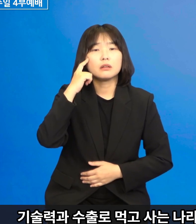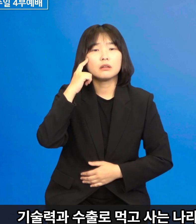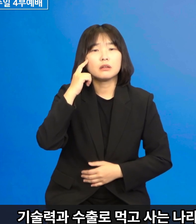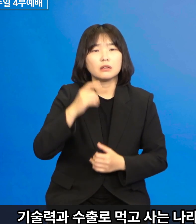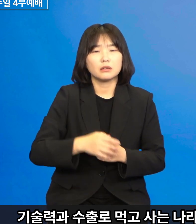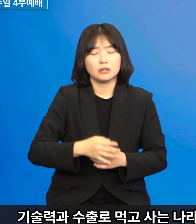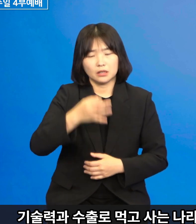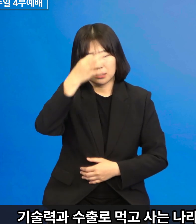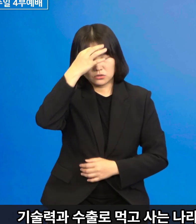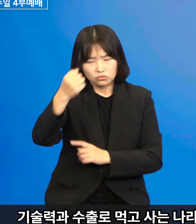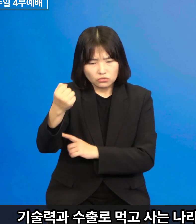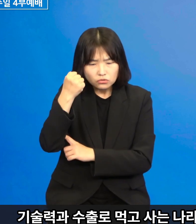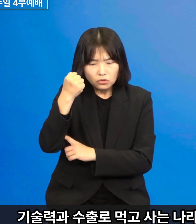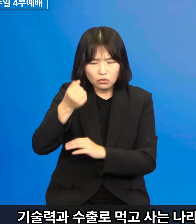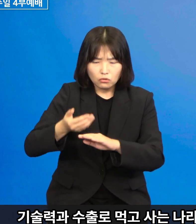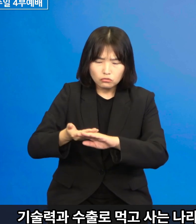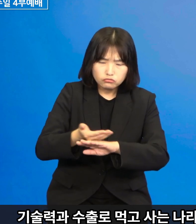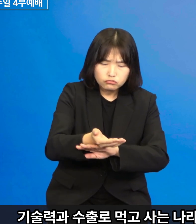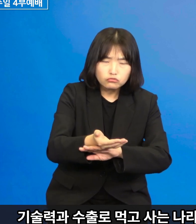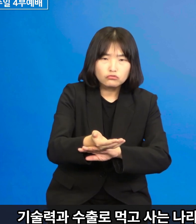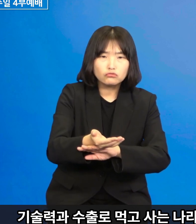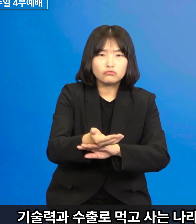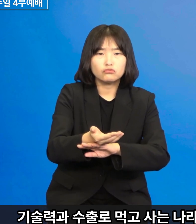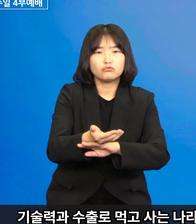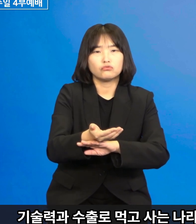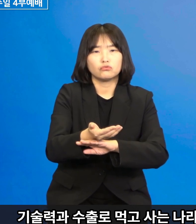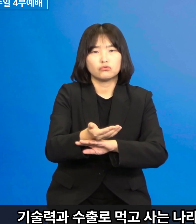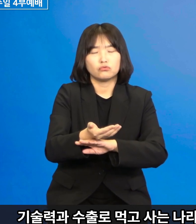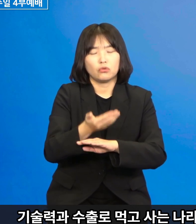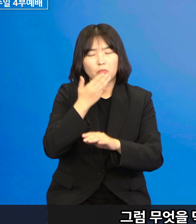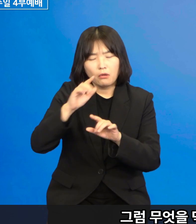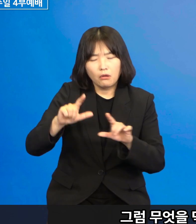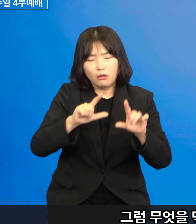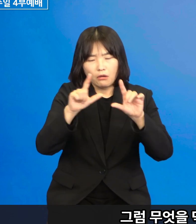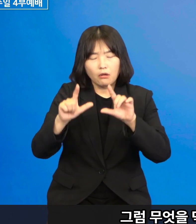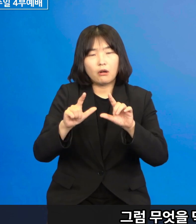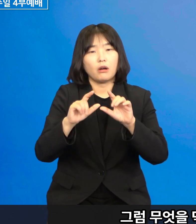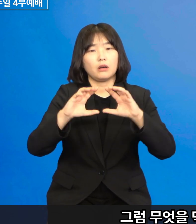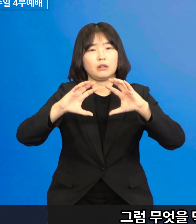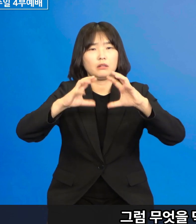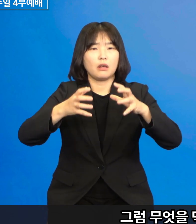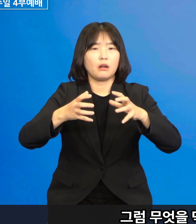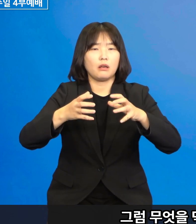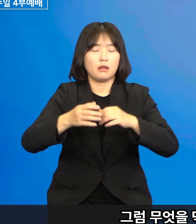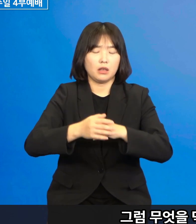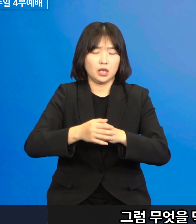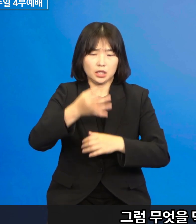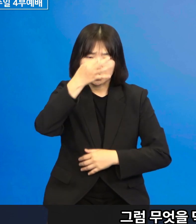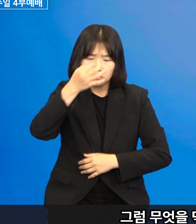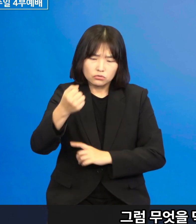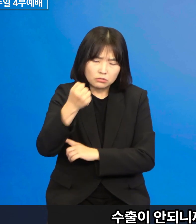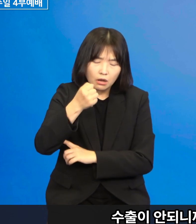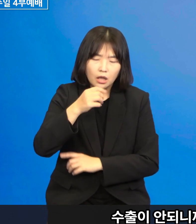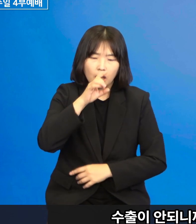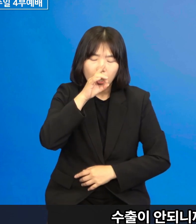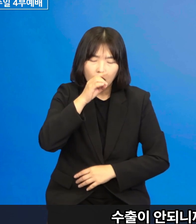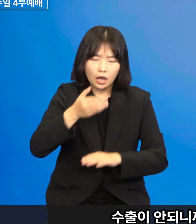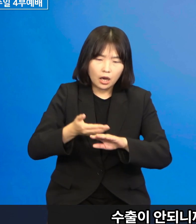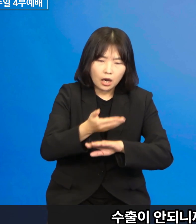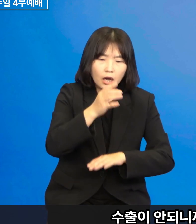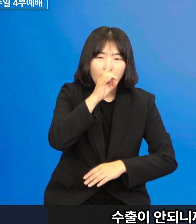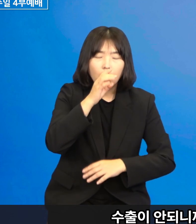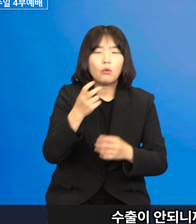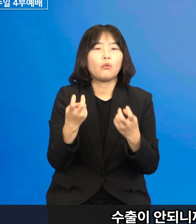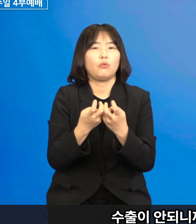기술력과 수출로 먹고 사는 나라가 기술도 따라잡히고 수출도 안 되고, 그럼 무엇으로 먹고 살아야 될까요? 수출이 안